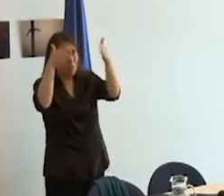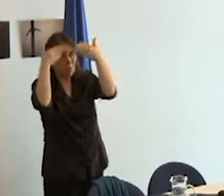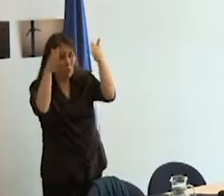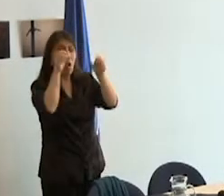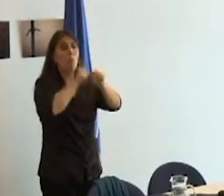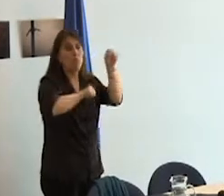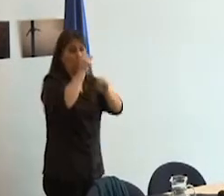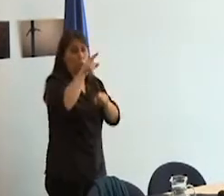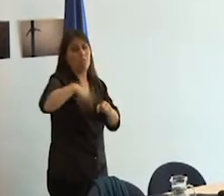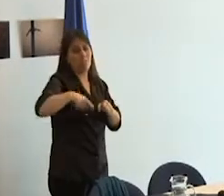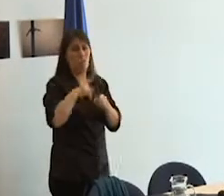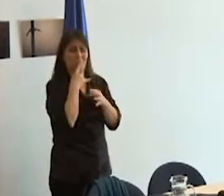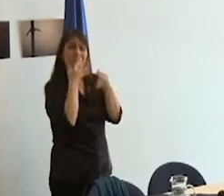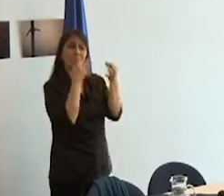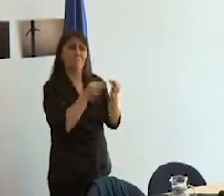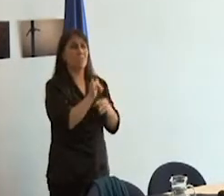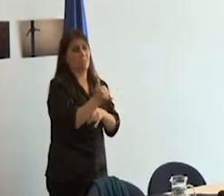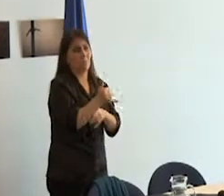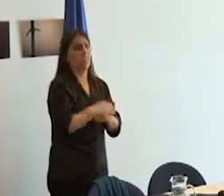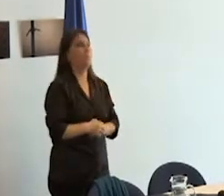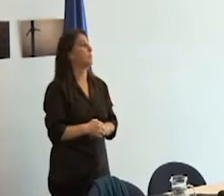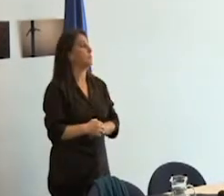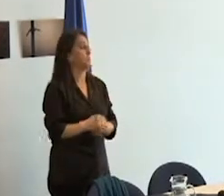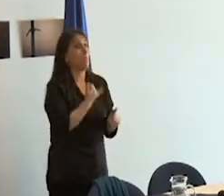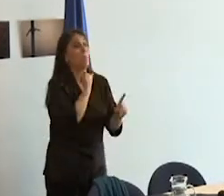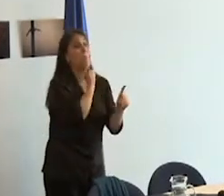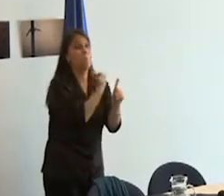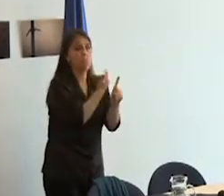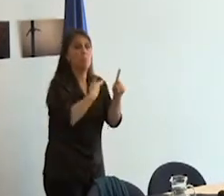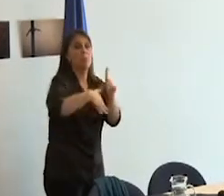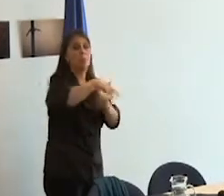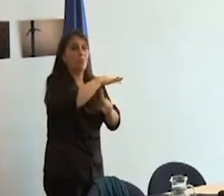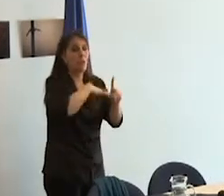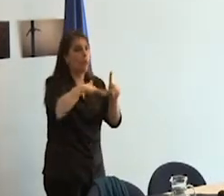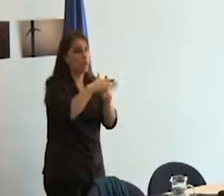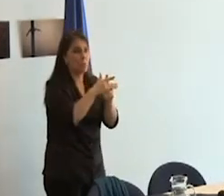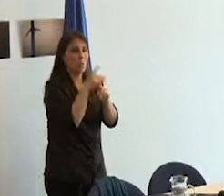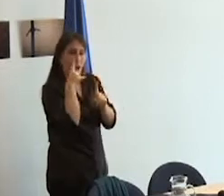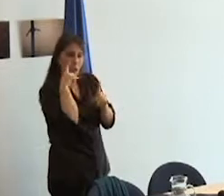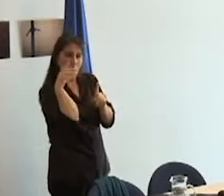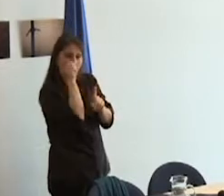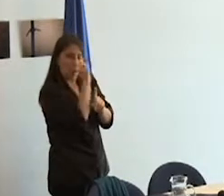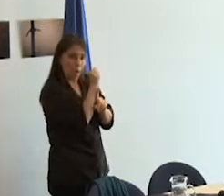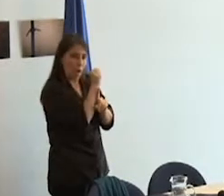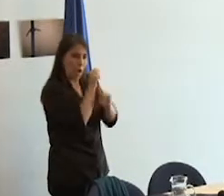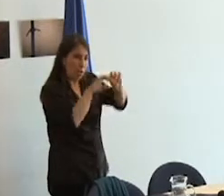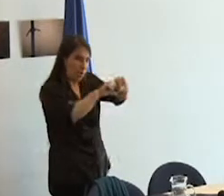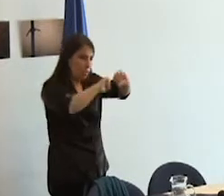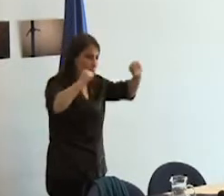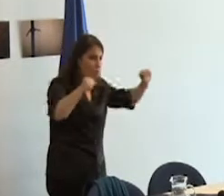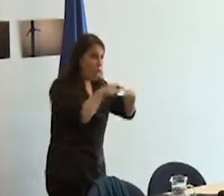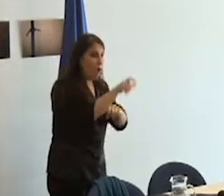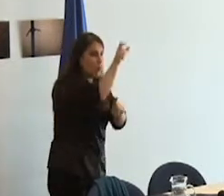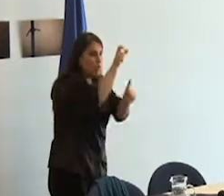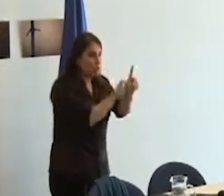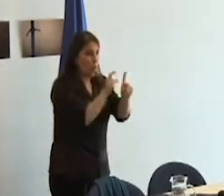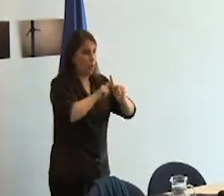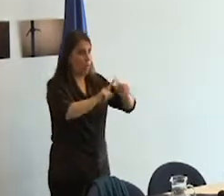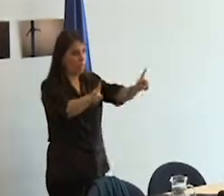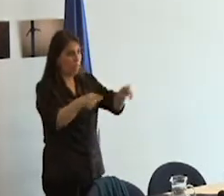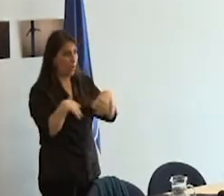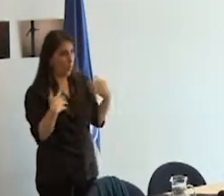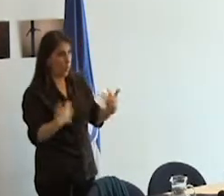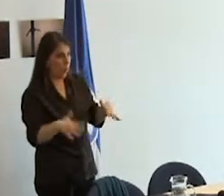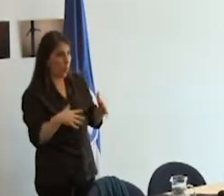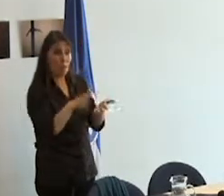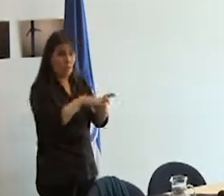la escuela. Es en este contexto donde se visibiliza a ese sujeto distinto, a ese sujeto